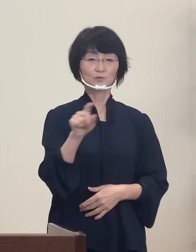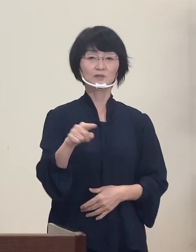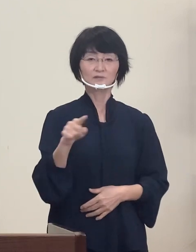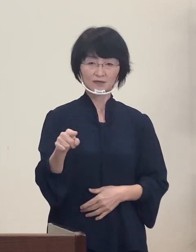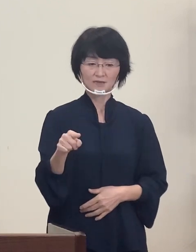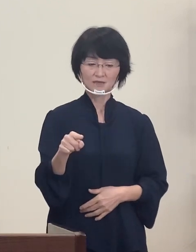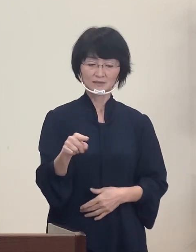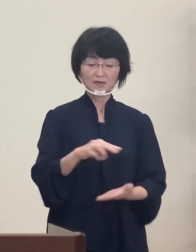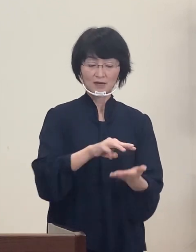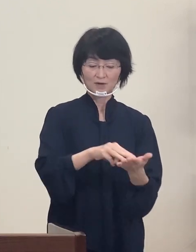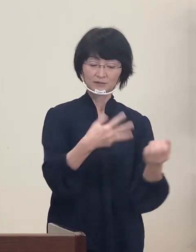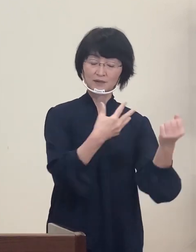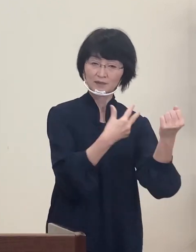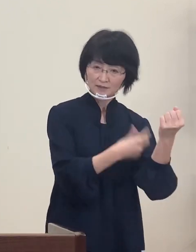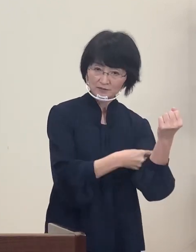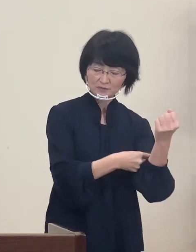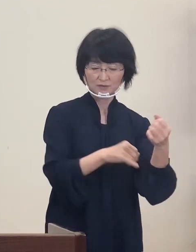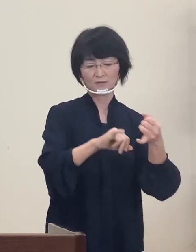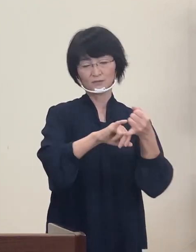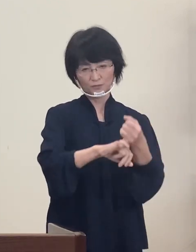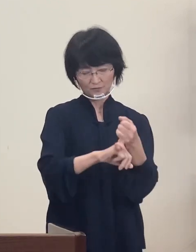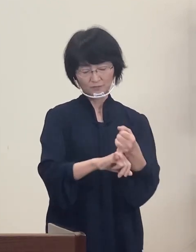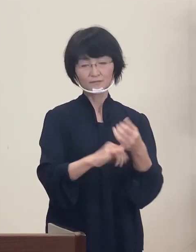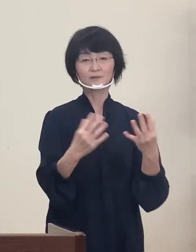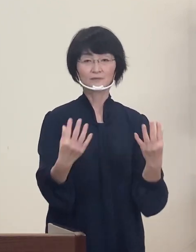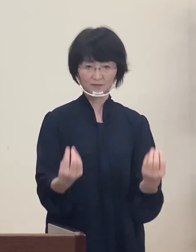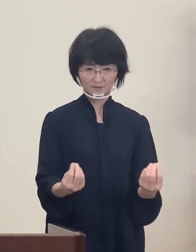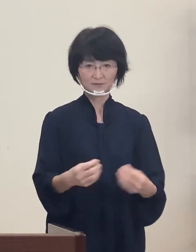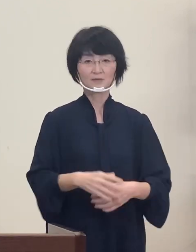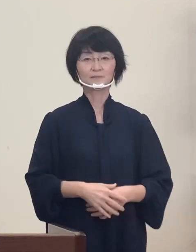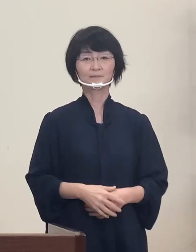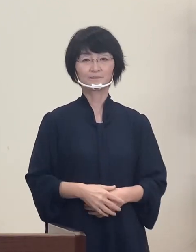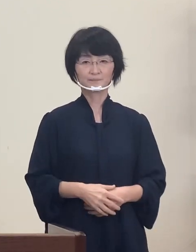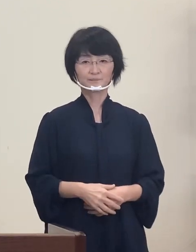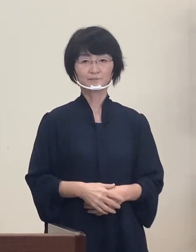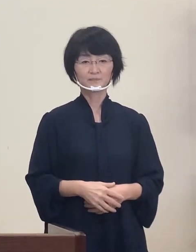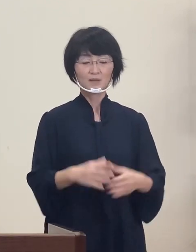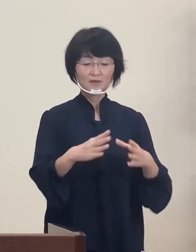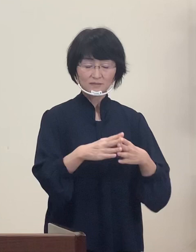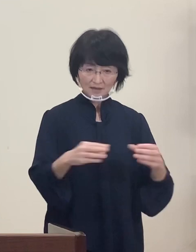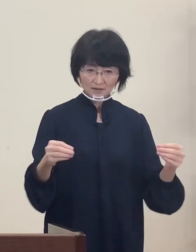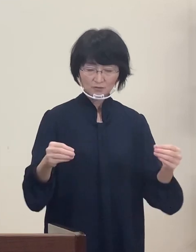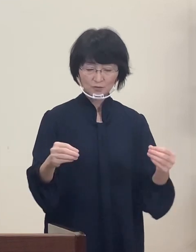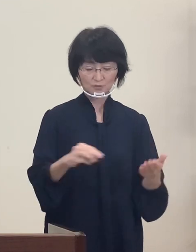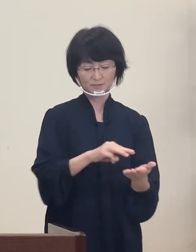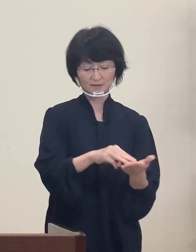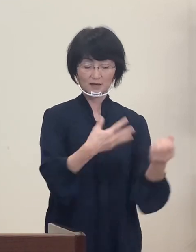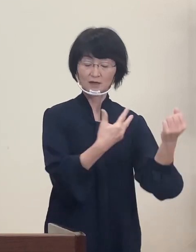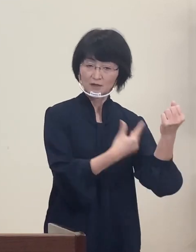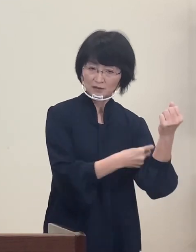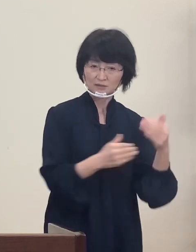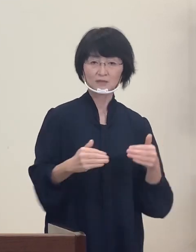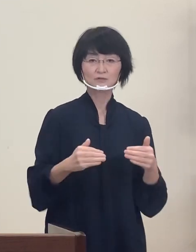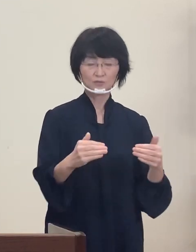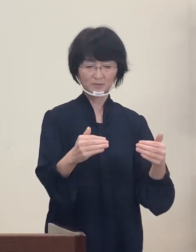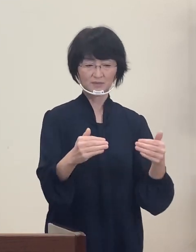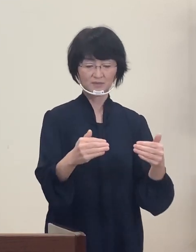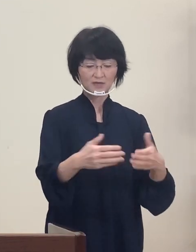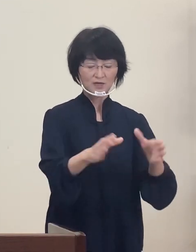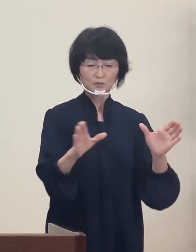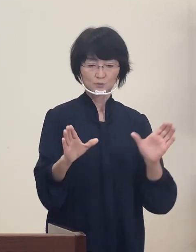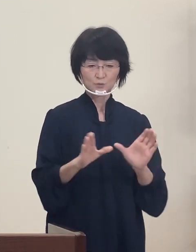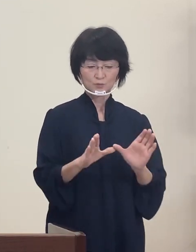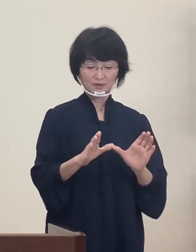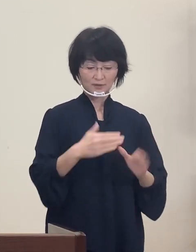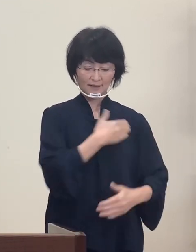の方のワクチン接種のようやく多く受け付けたところでございます全国で接収が進み集団とし